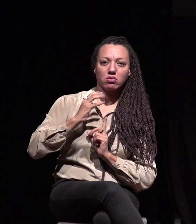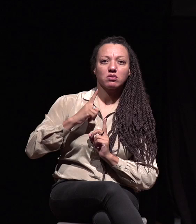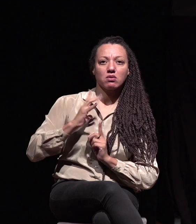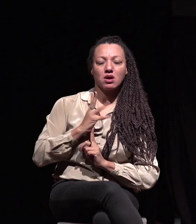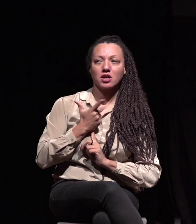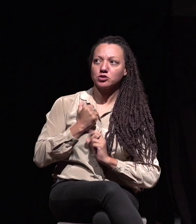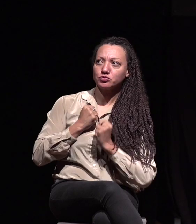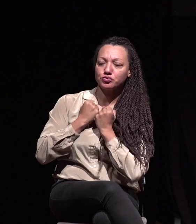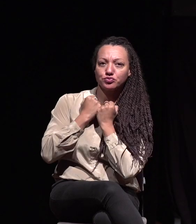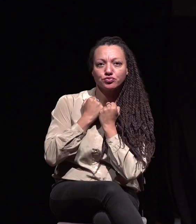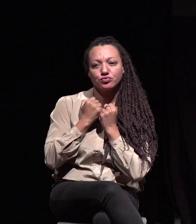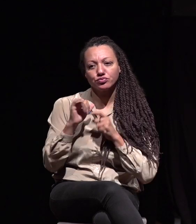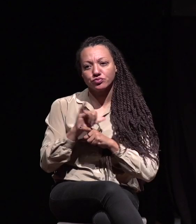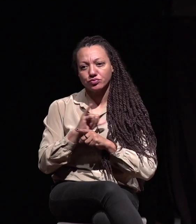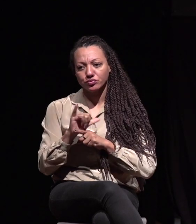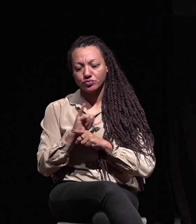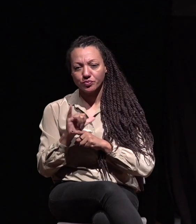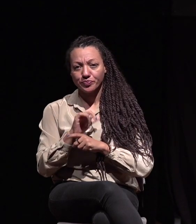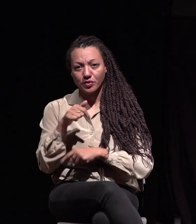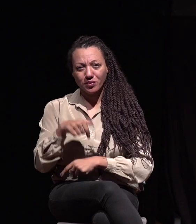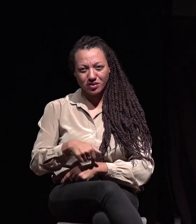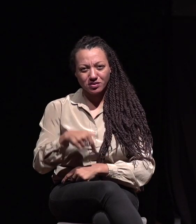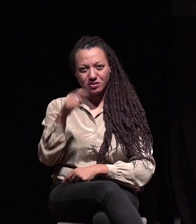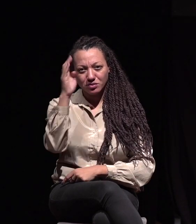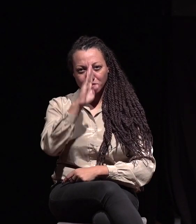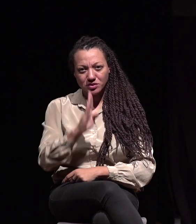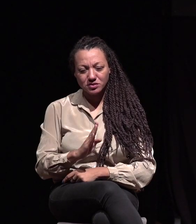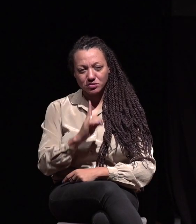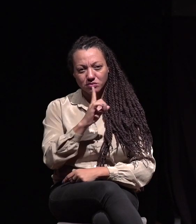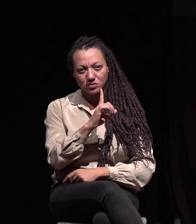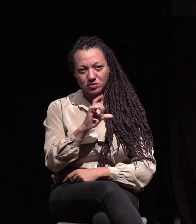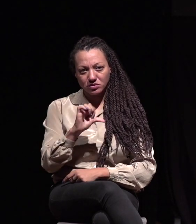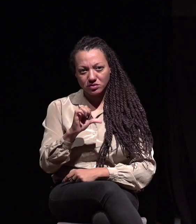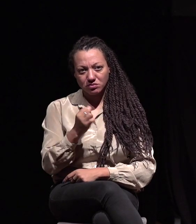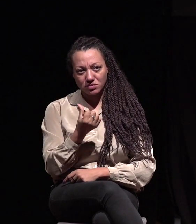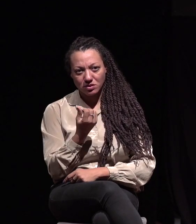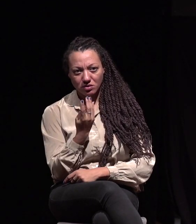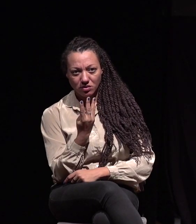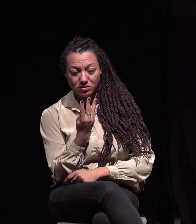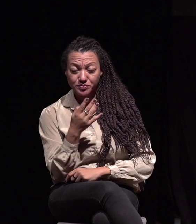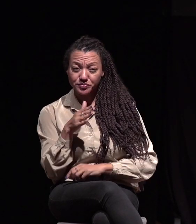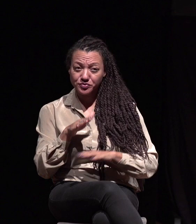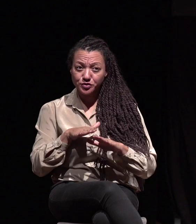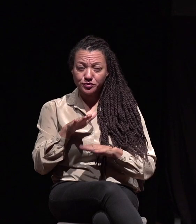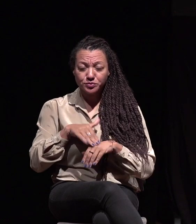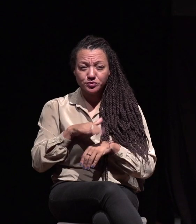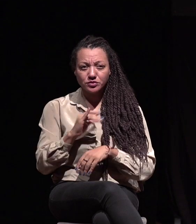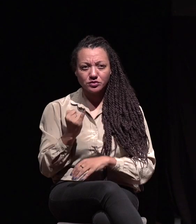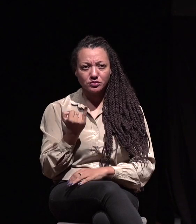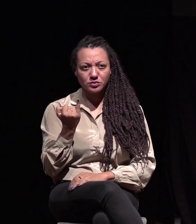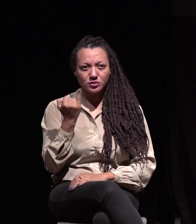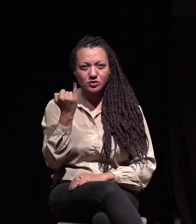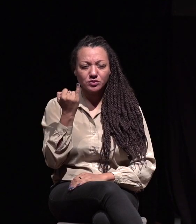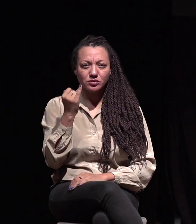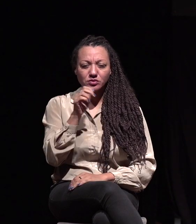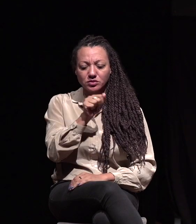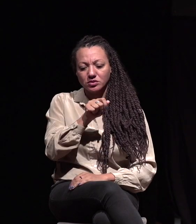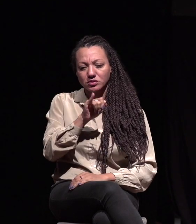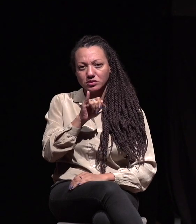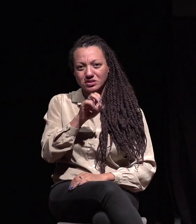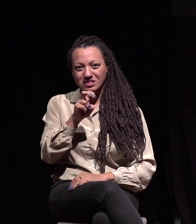eu acho que aqui no Brasil, o golpe de 64, e talvez mais importante, o